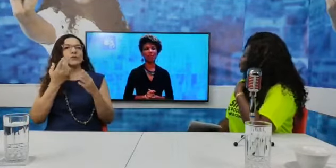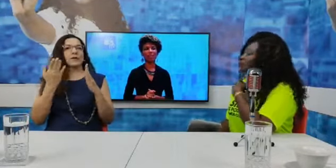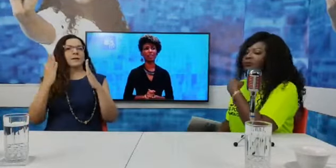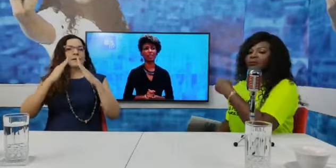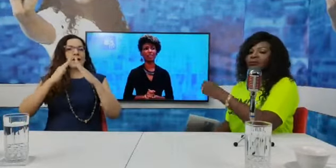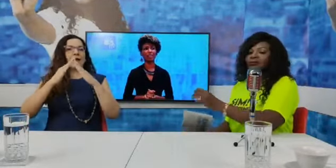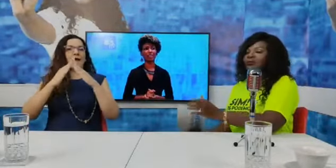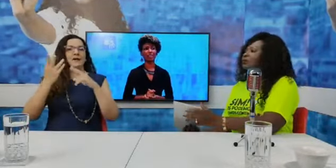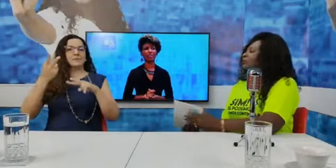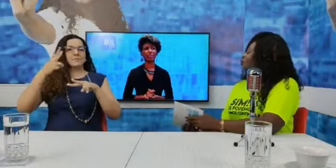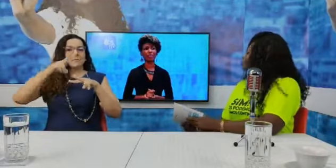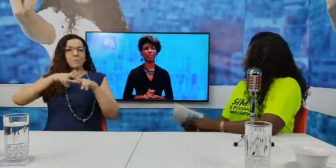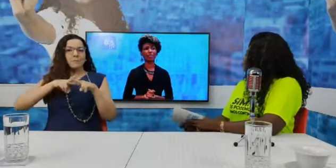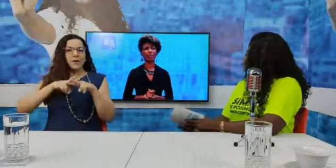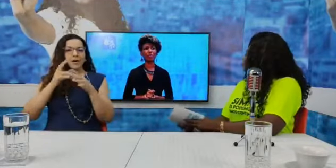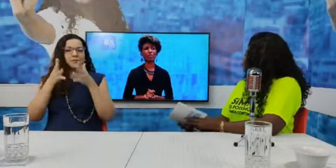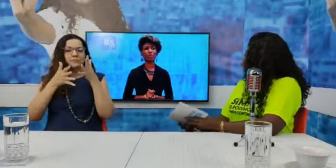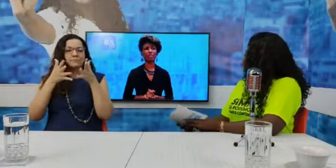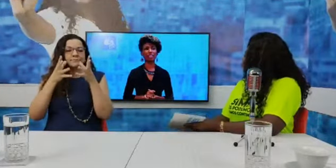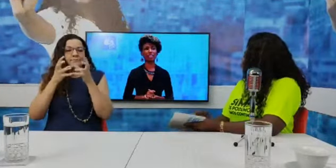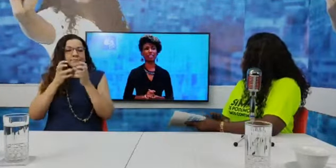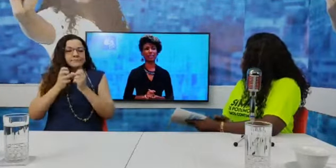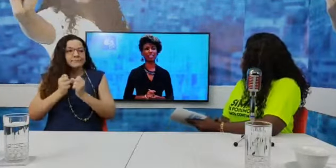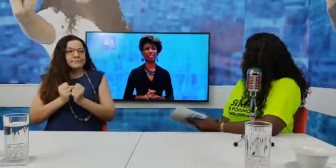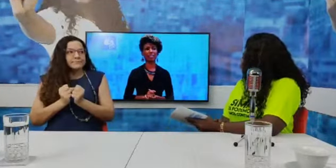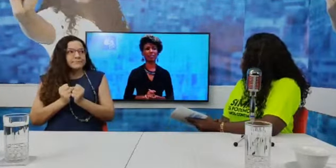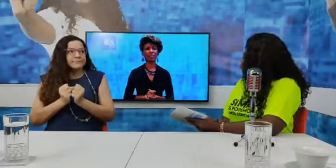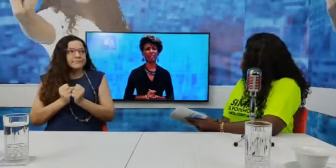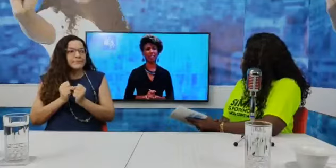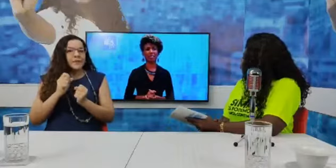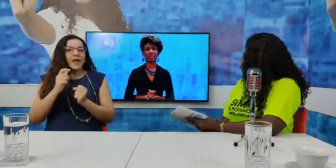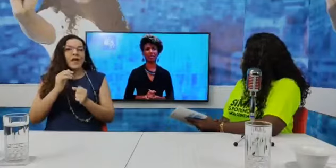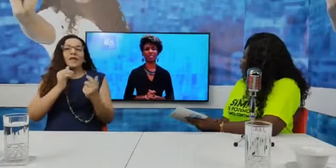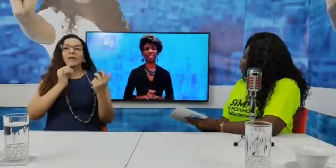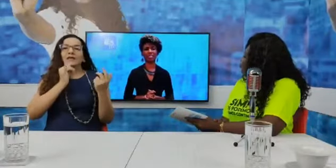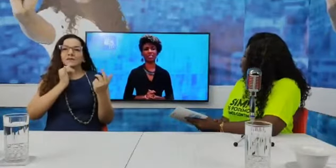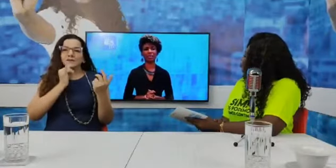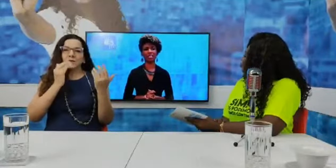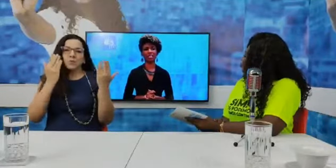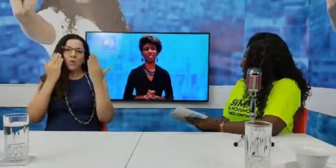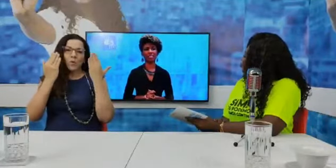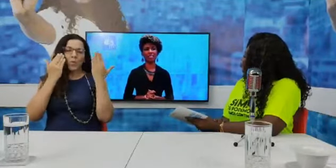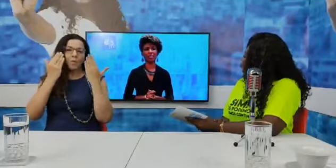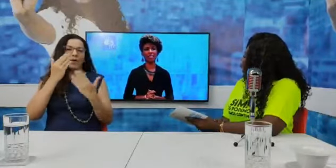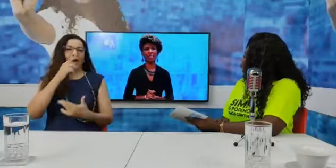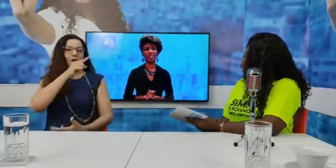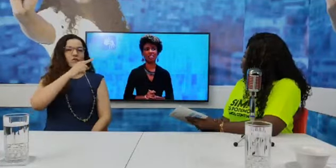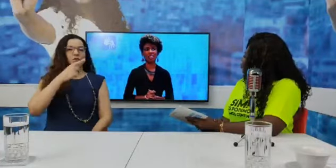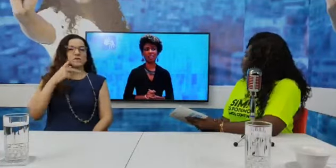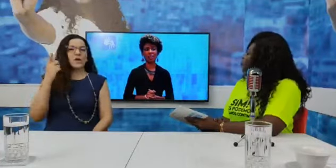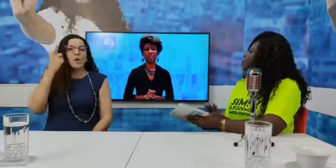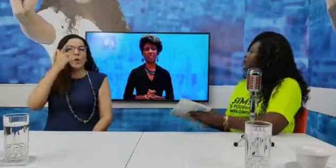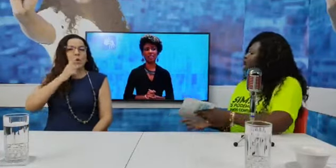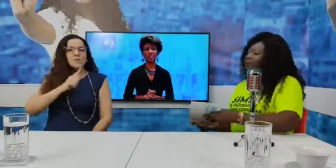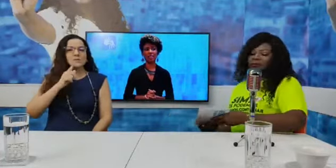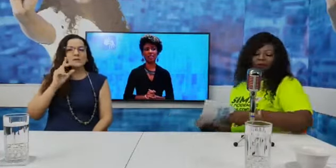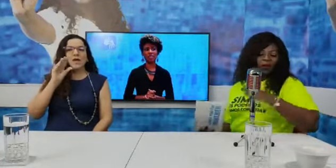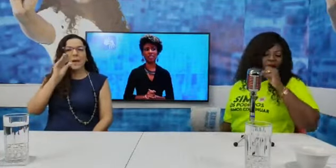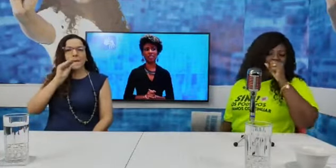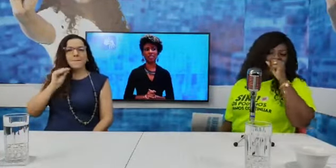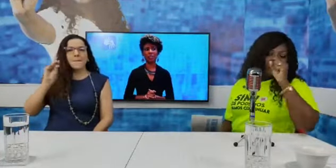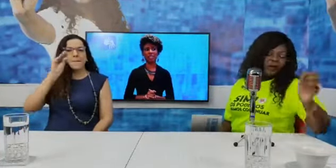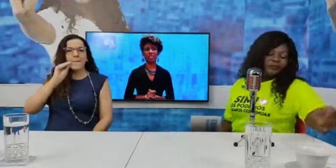sabem como é que o surdo fica em casa. Parece que estão presos, faltando também essa questão da acessibilidade. Parece, eu